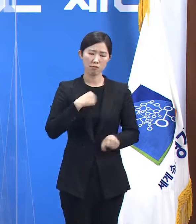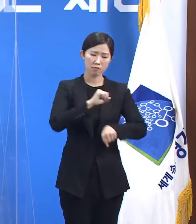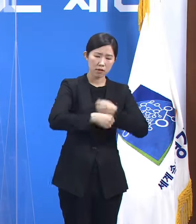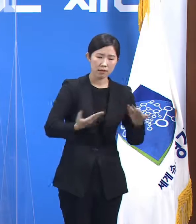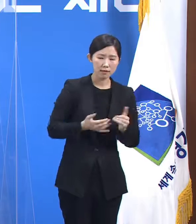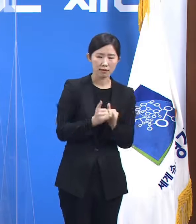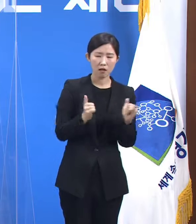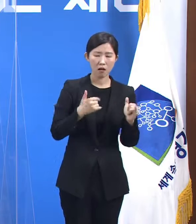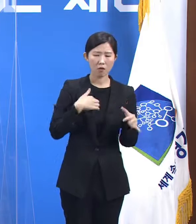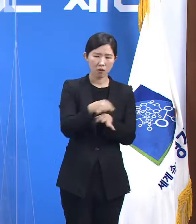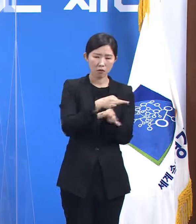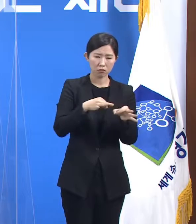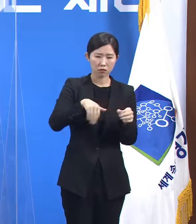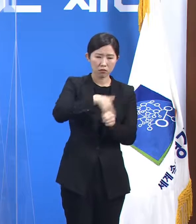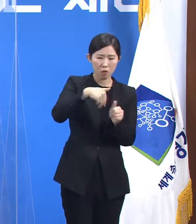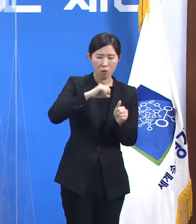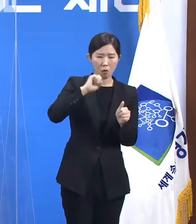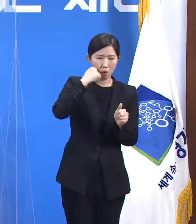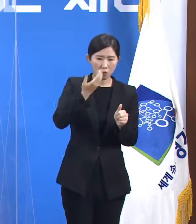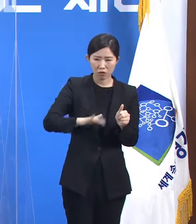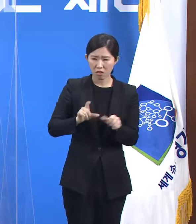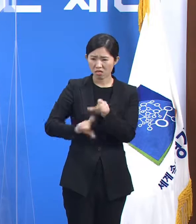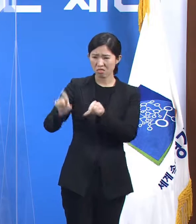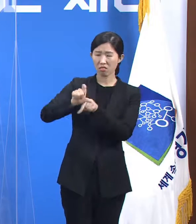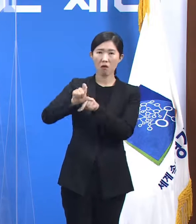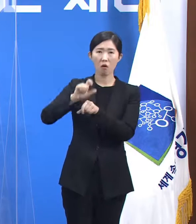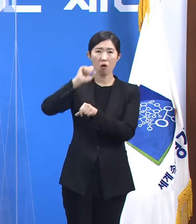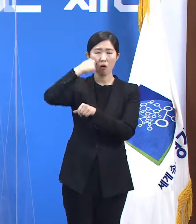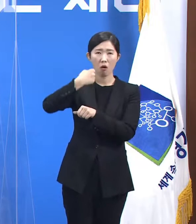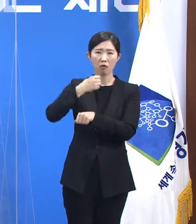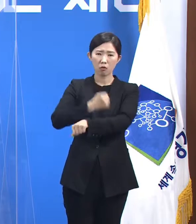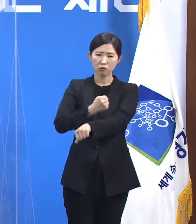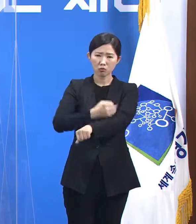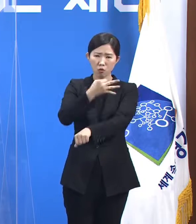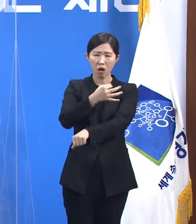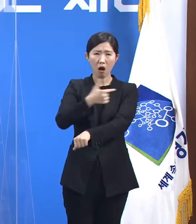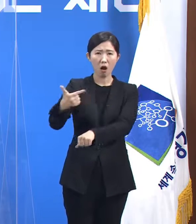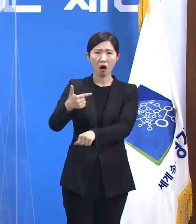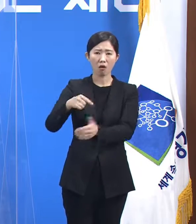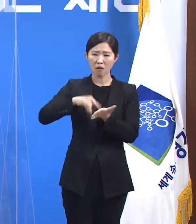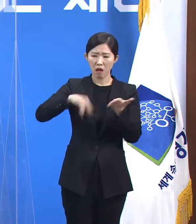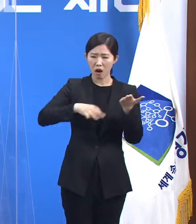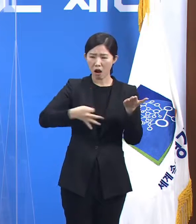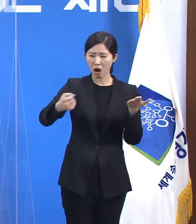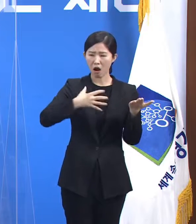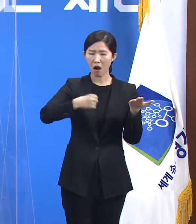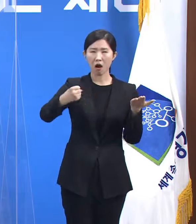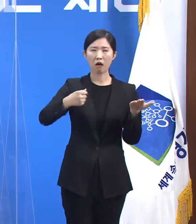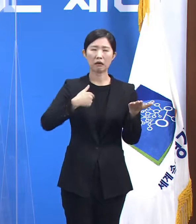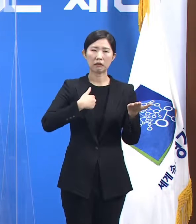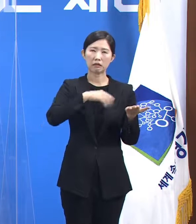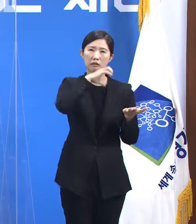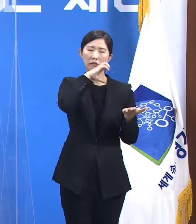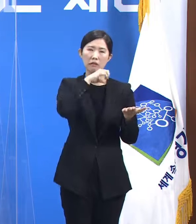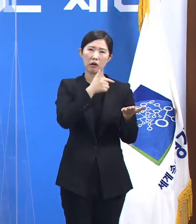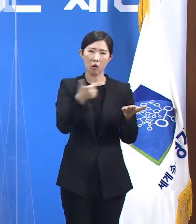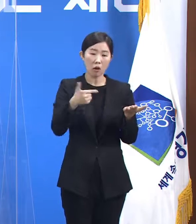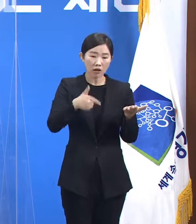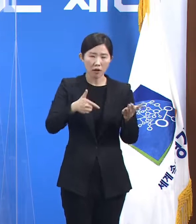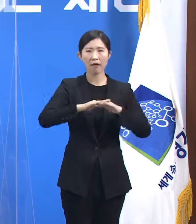더 어렵게 한다라는 그런 비판이 쏟아지고 있는데, 이런 부분에 대한 어떤 개선 효과도 있을 것으로 생각되고요. 또